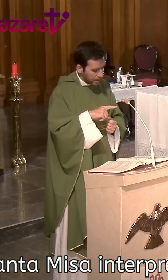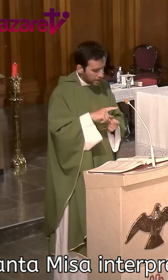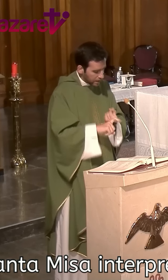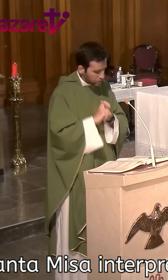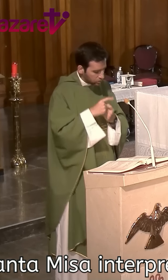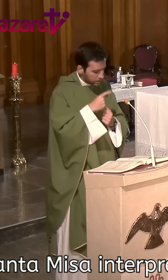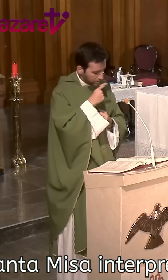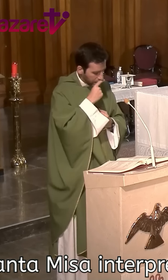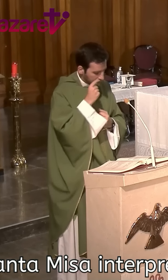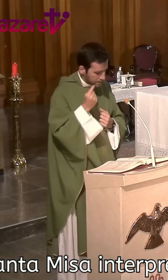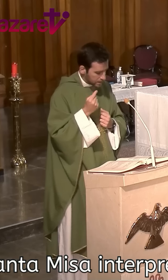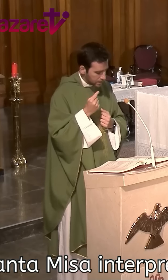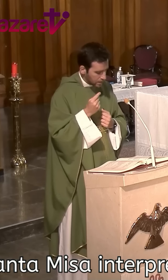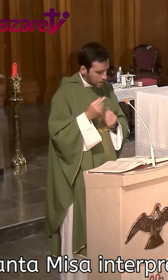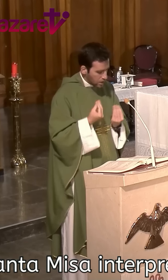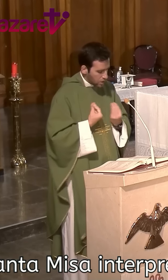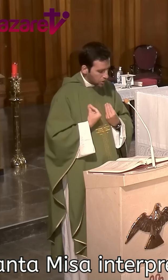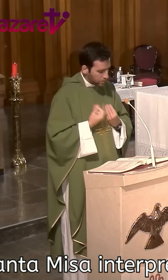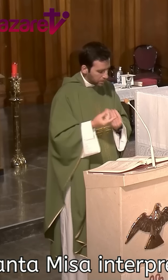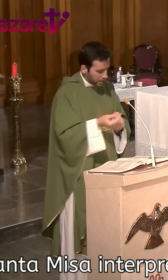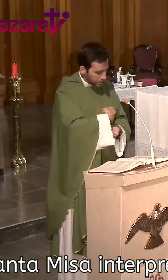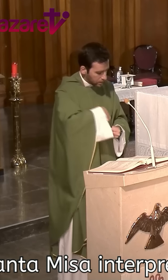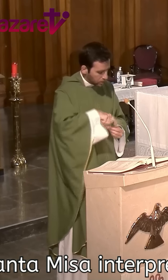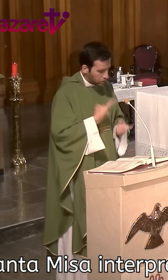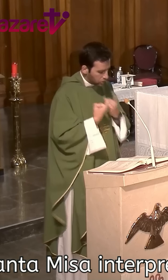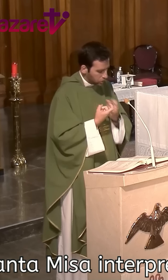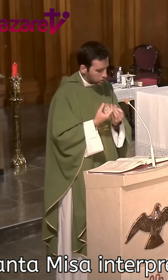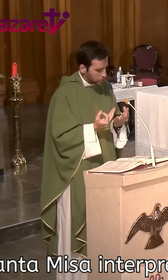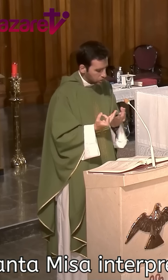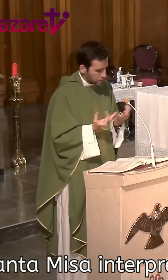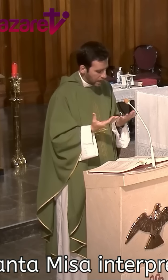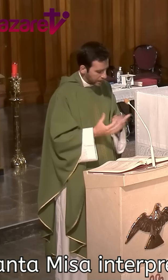¿Y sus hermanas no viven con nosotros aquí?